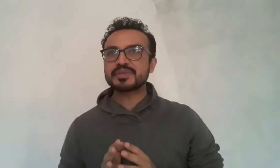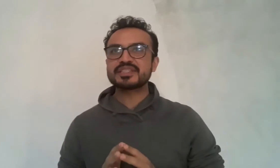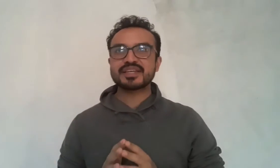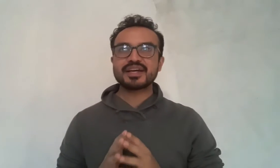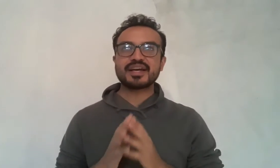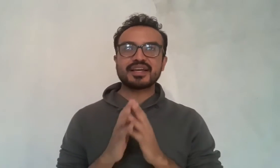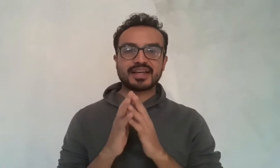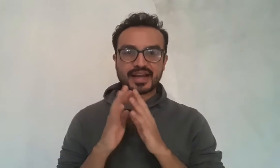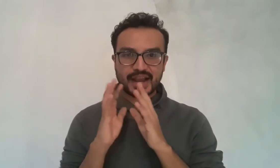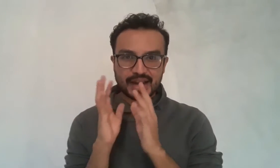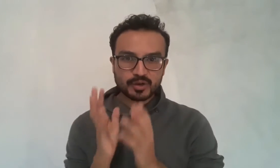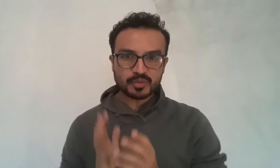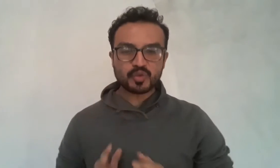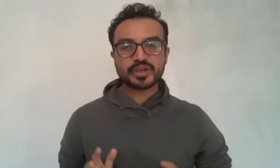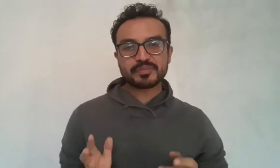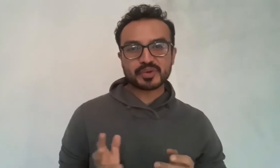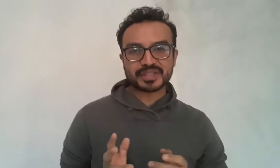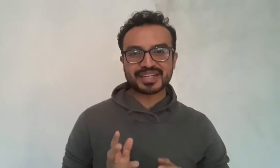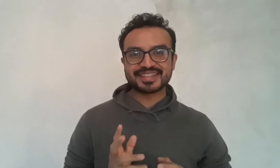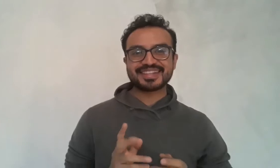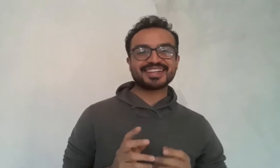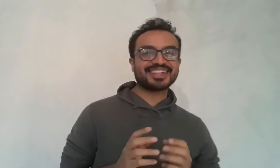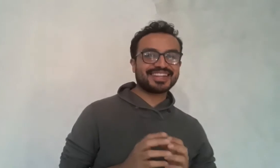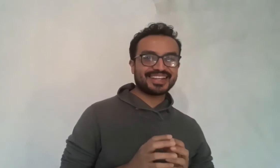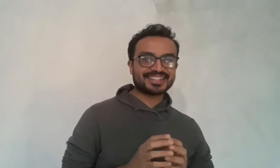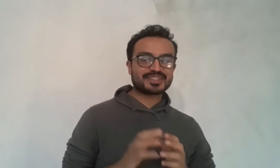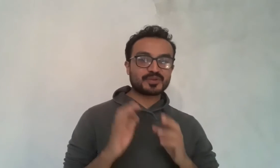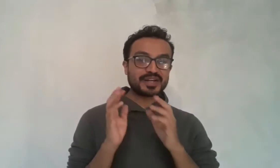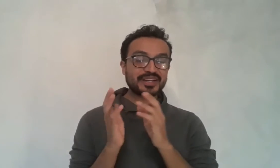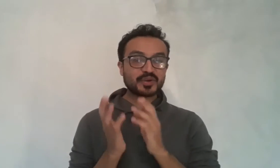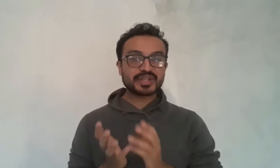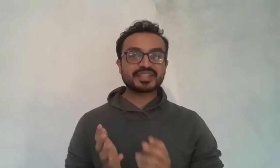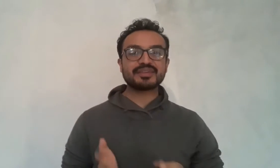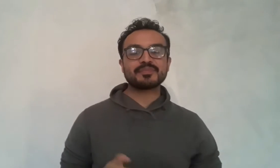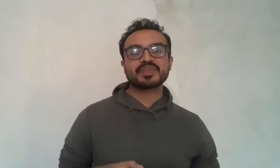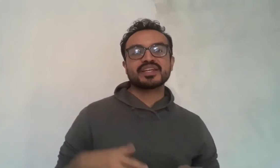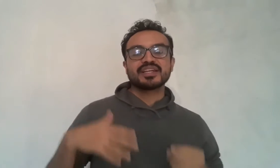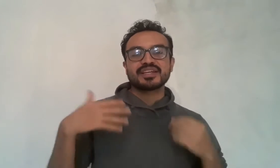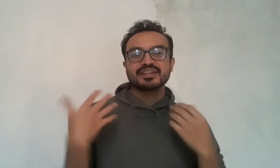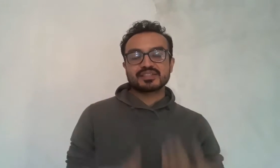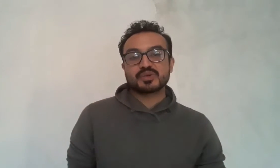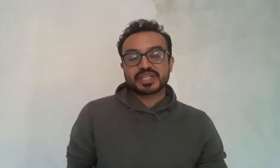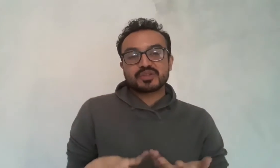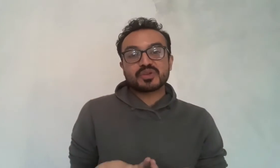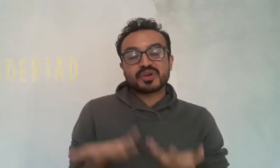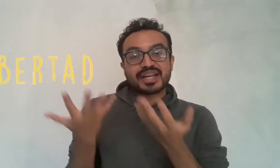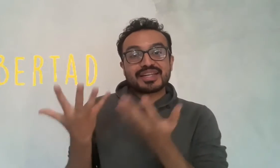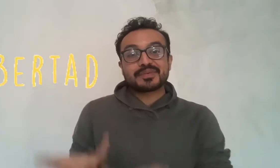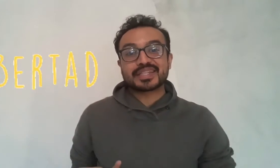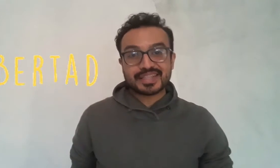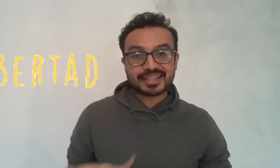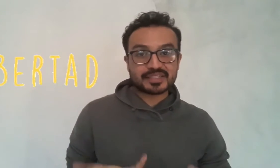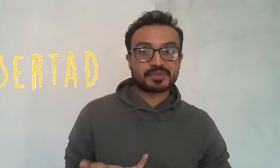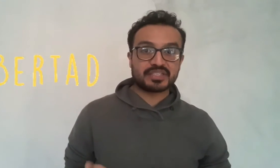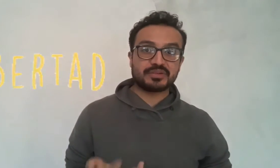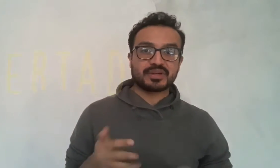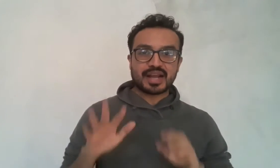vista, algo muy importante es tomar en cuenta, sobre todo, la libertad de expresión.